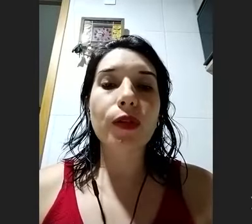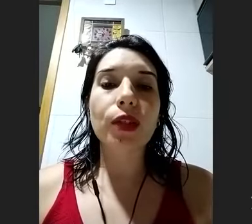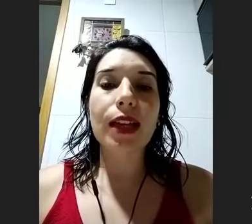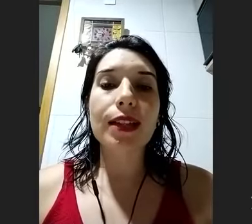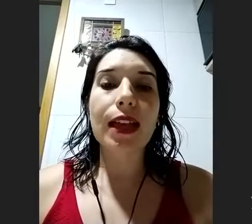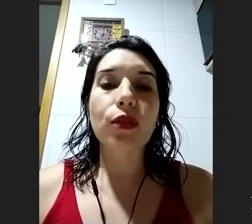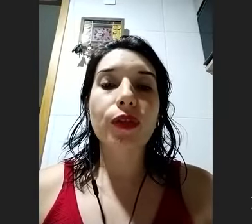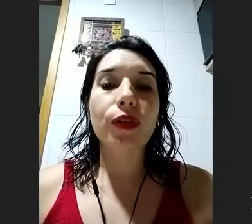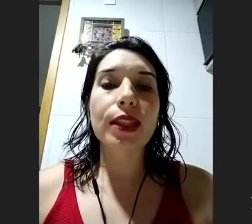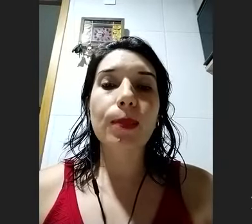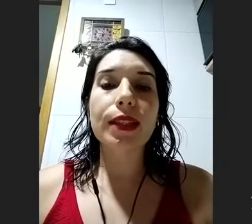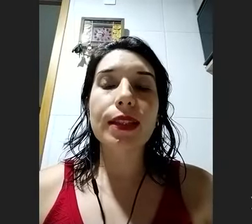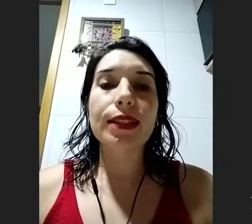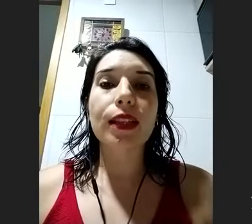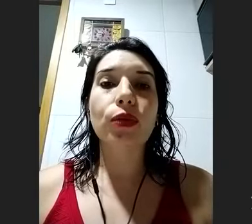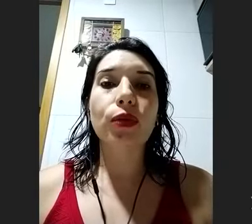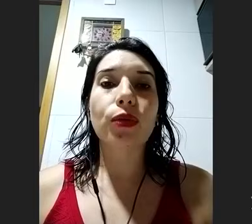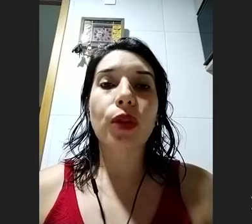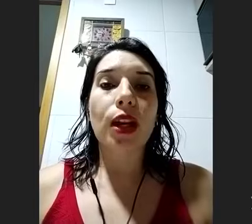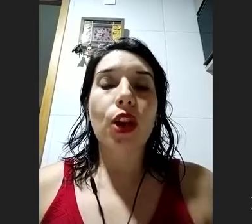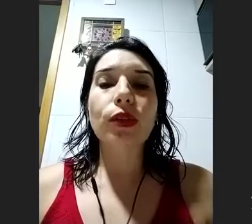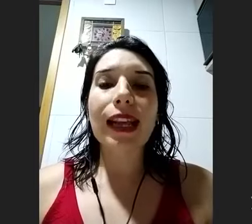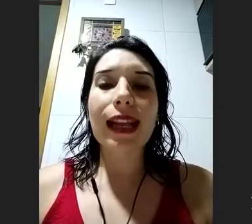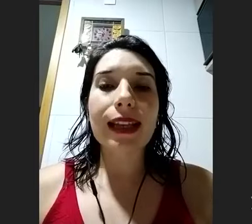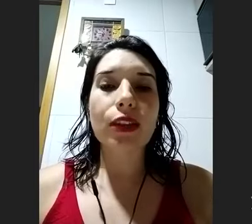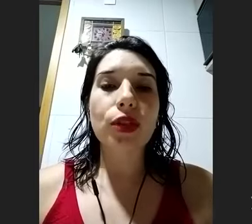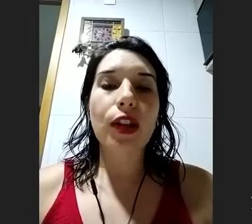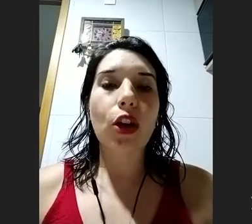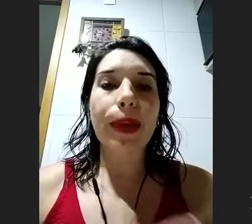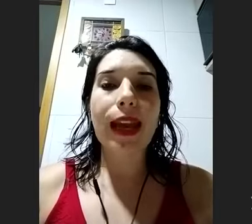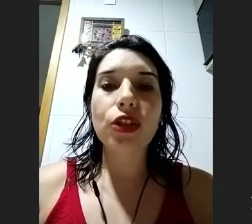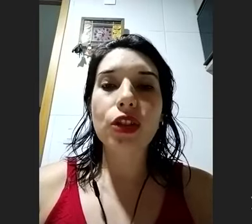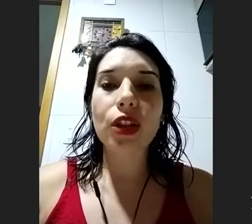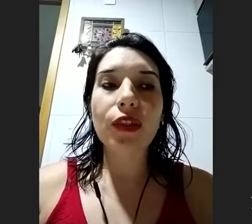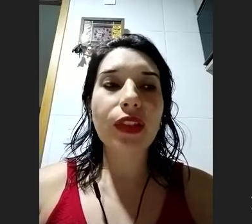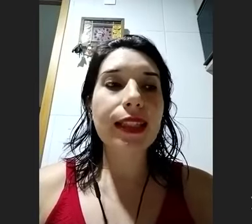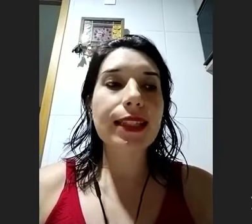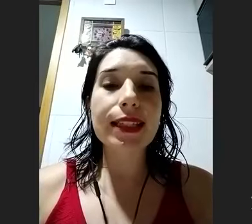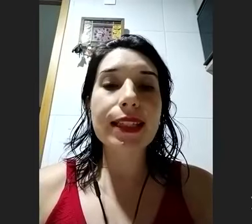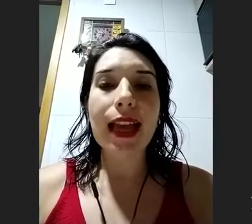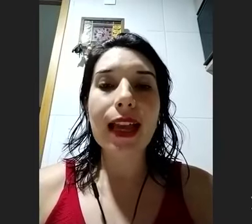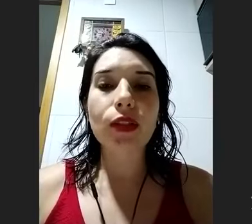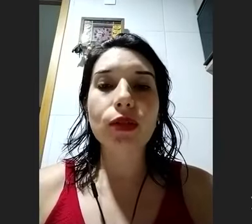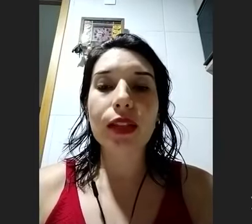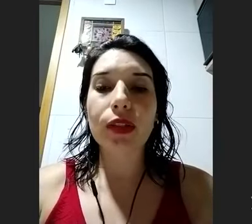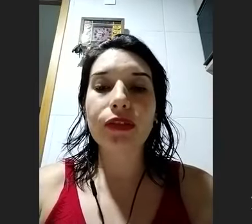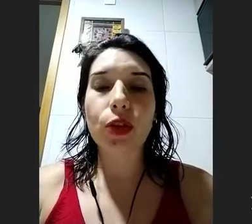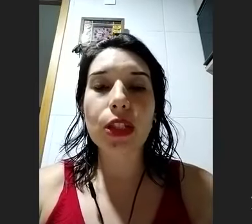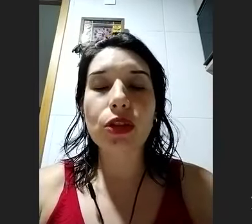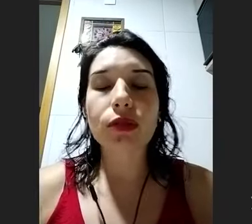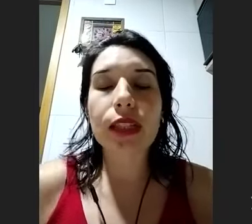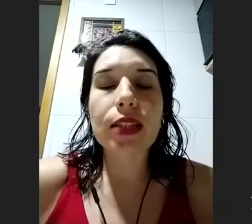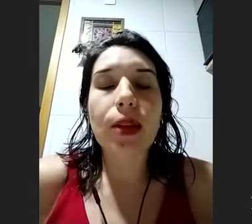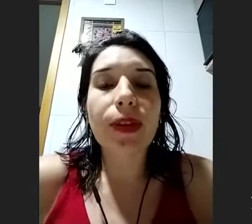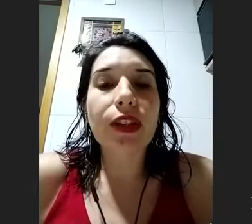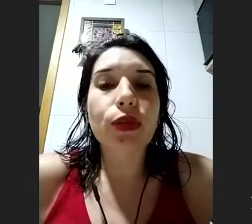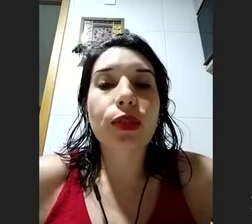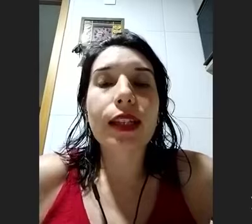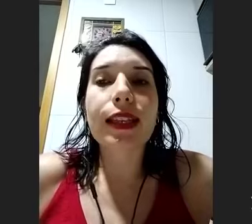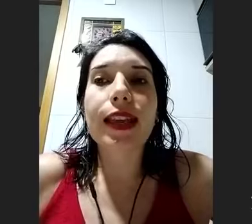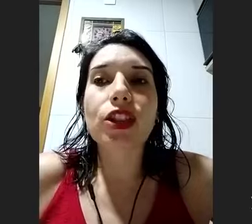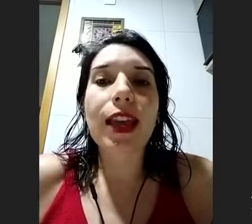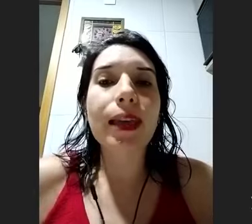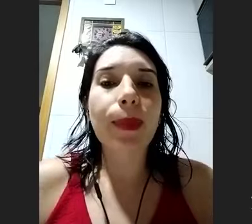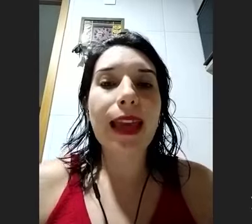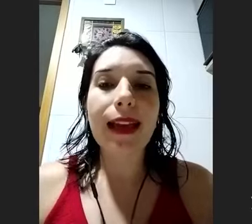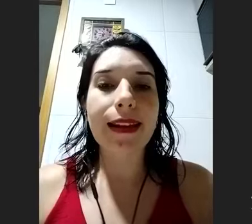os profissionais de saúde vão sempre sendo contratados via cooperativa, terceirizado, tem uma forma aí de contratação na prefeitura